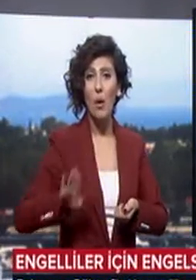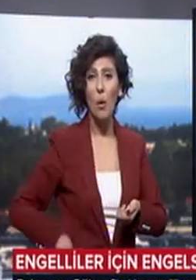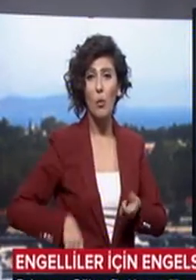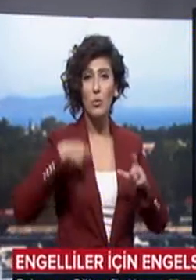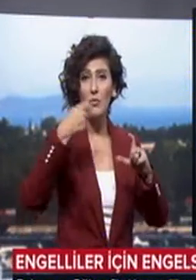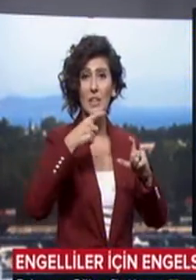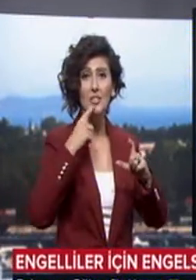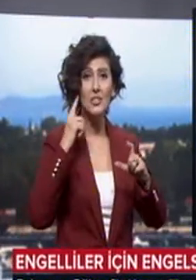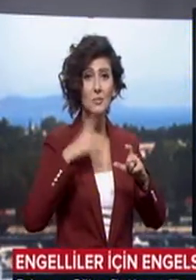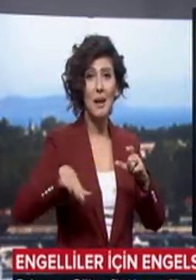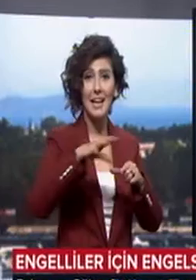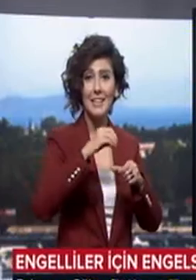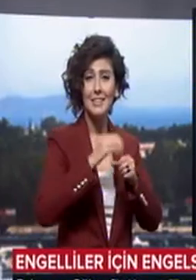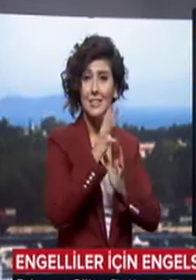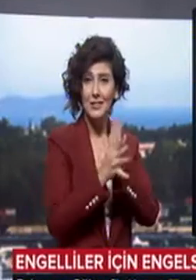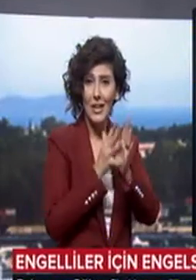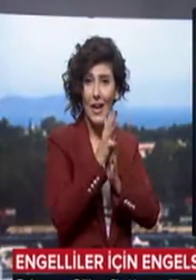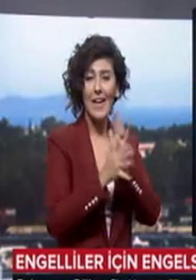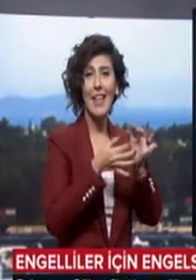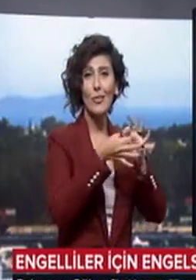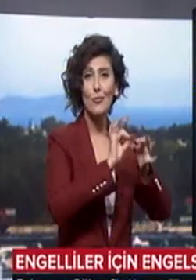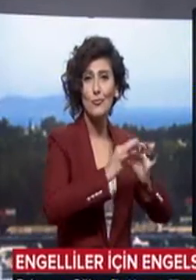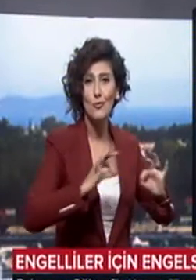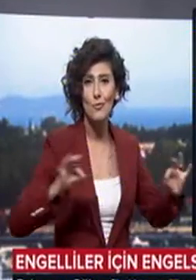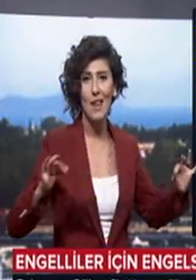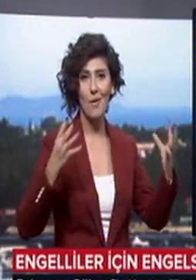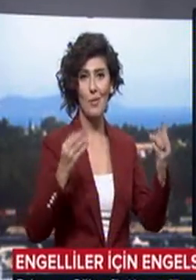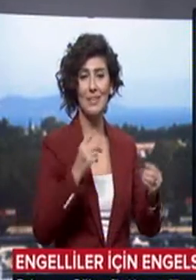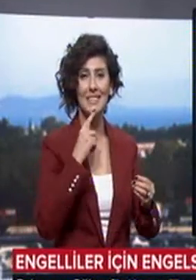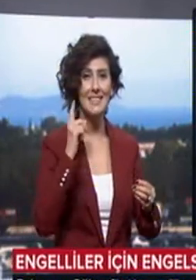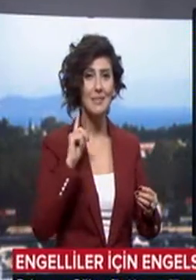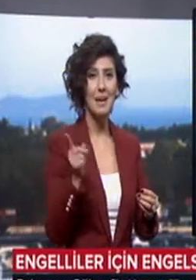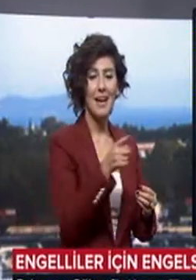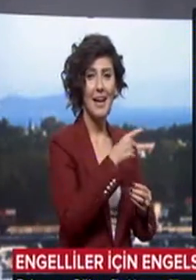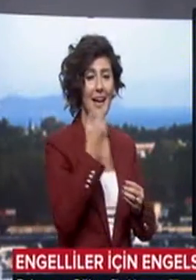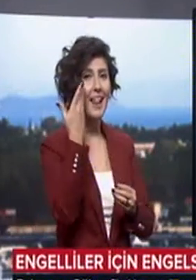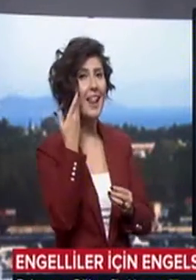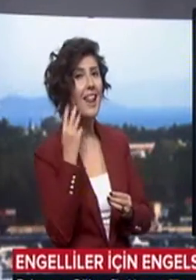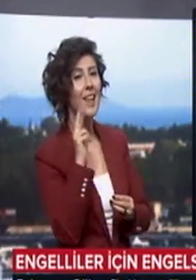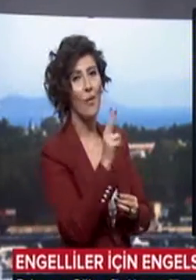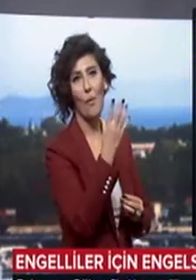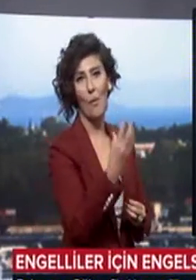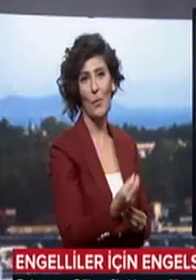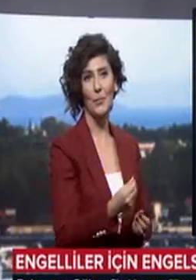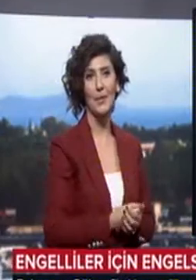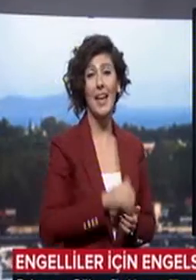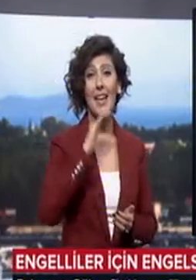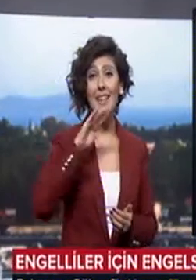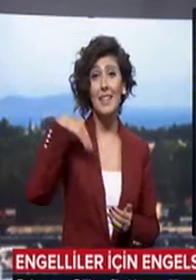engelliler için işaret dili ve altyazılı olarak hazırlandı. İşitme engellilerin seyrine sunuldu. Yabancı filmlerden çok izledim ama